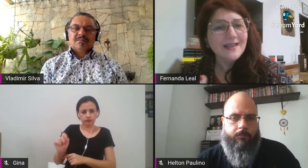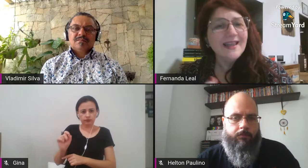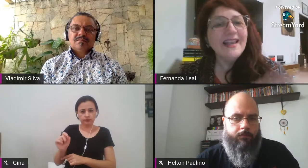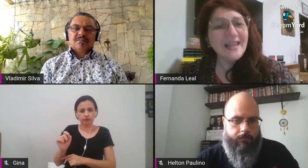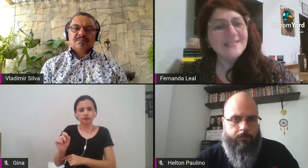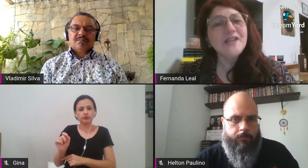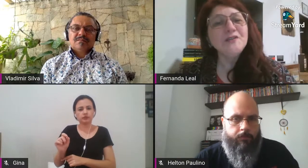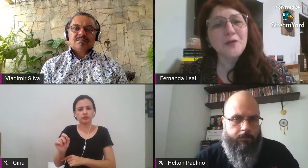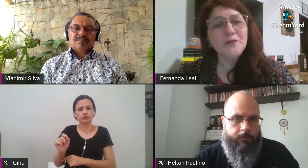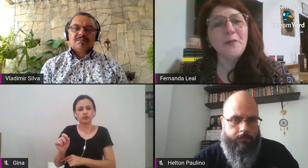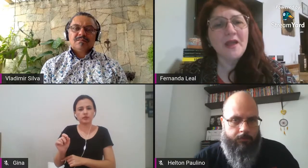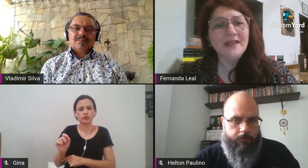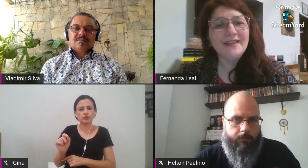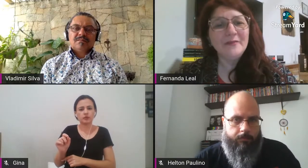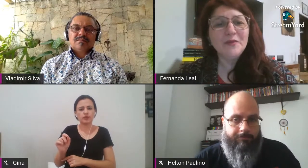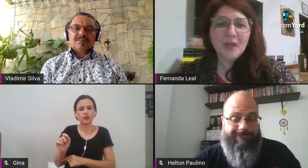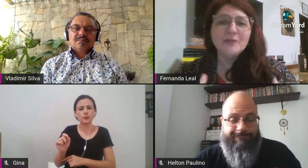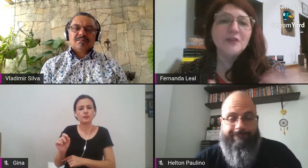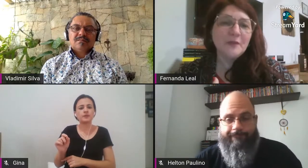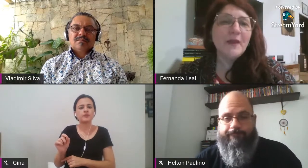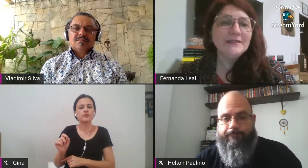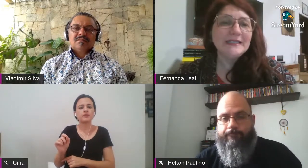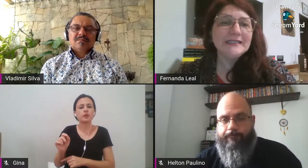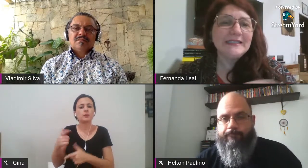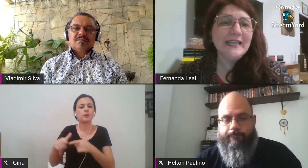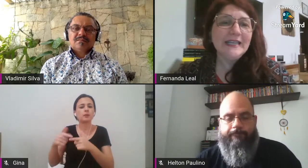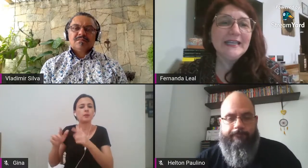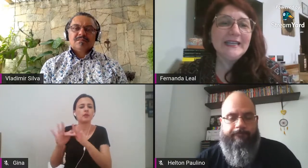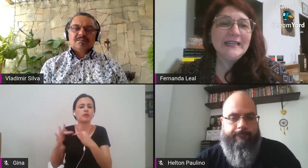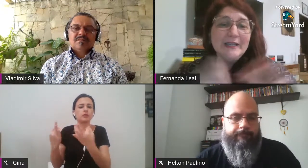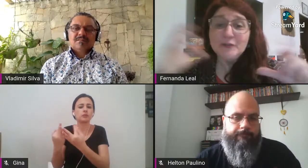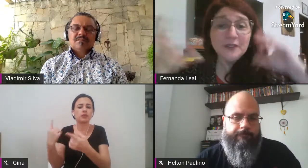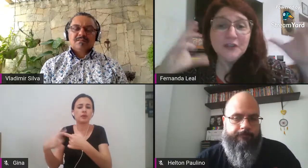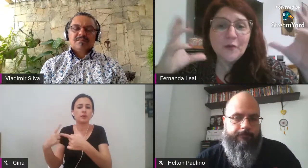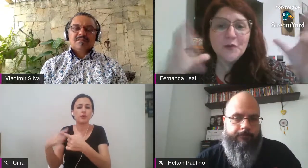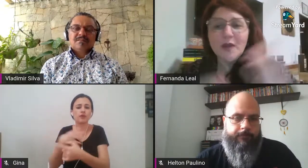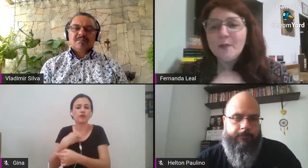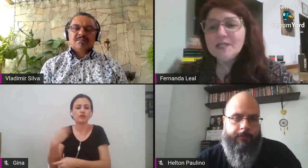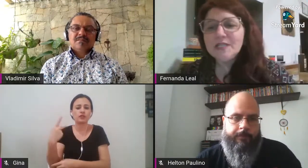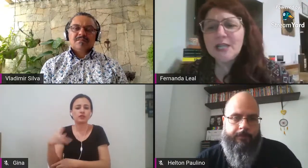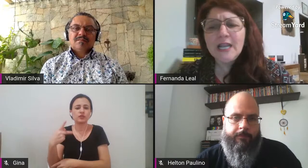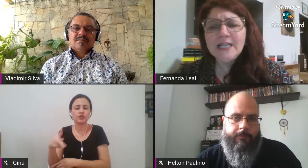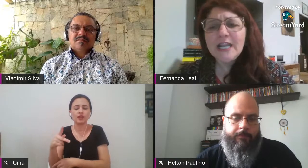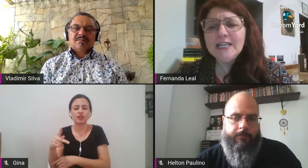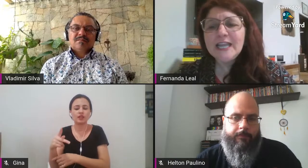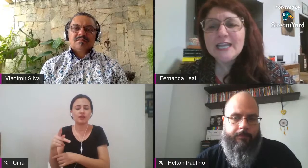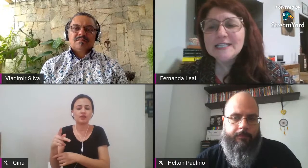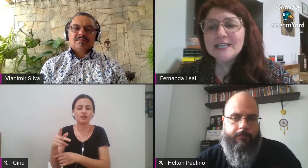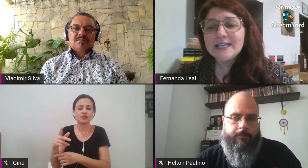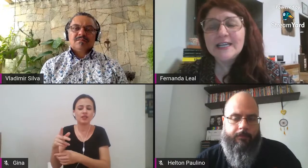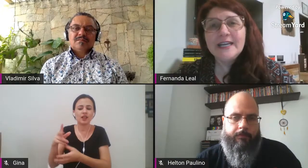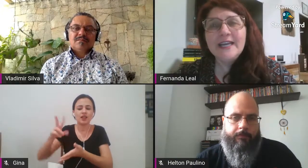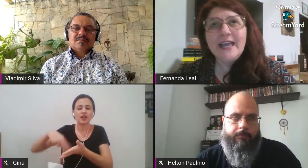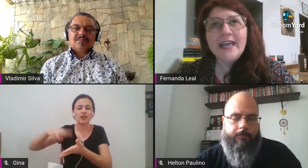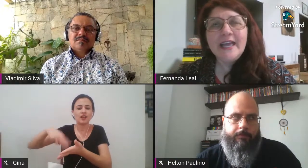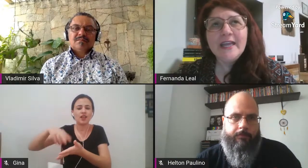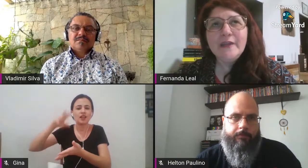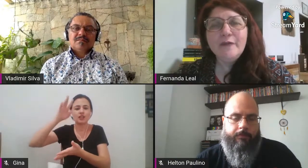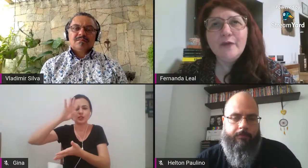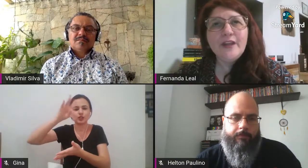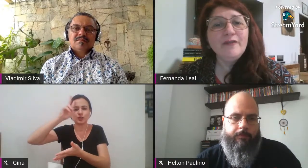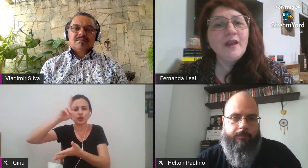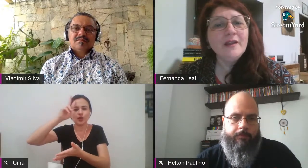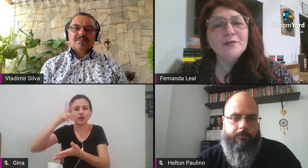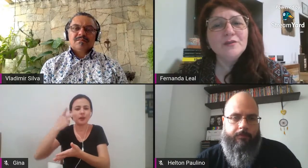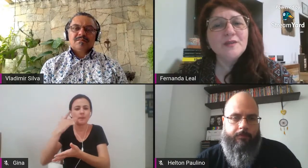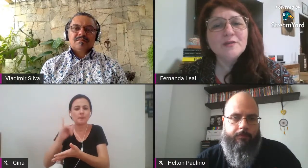deles lessem a história do pai, porque é uma história impactante, né? Isso mexeu muito com a cabeça dele, além da lindeza, que